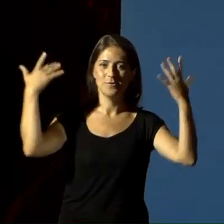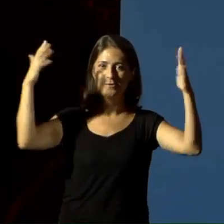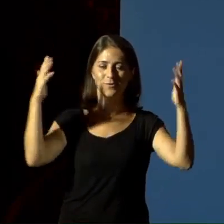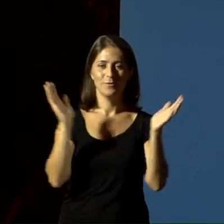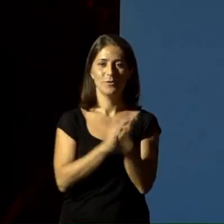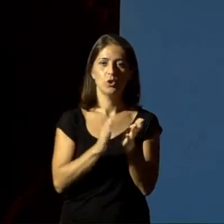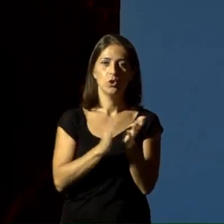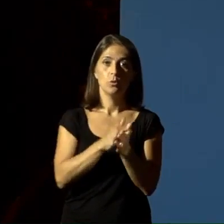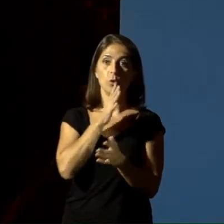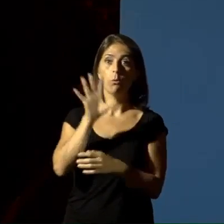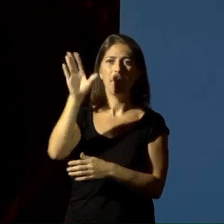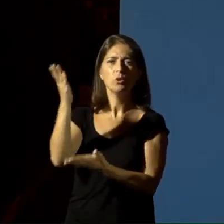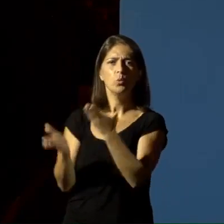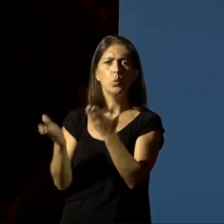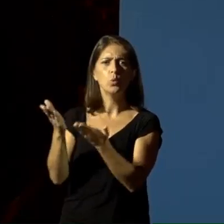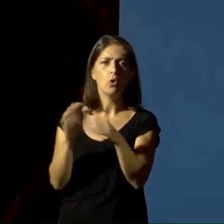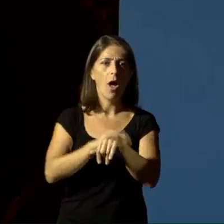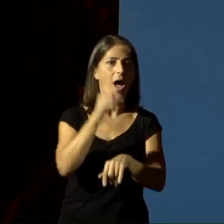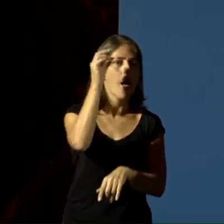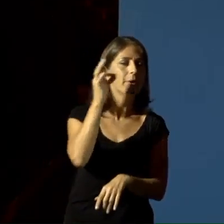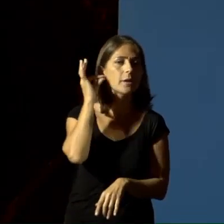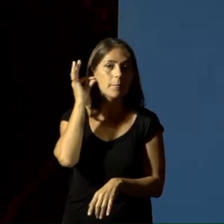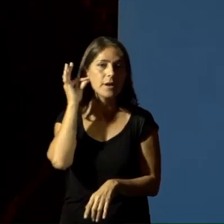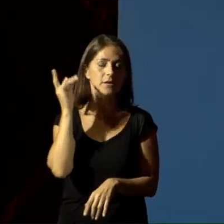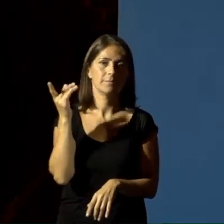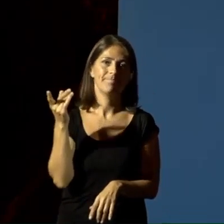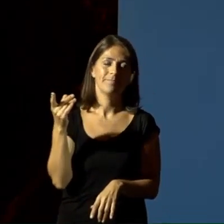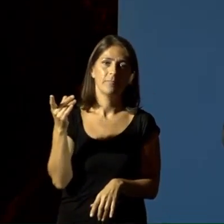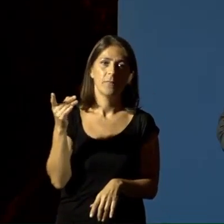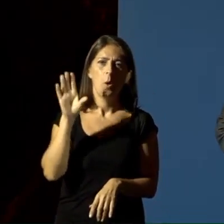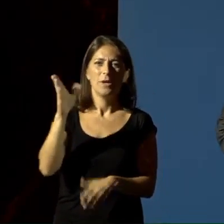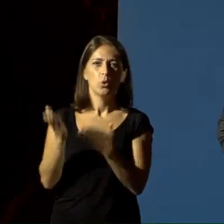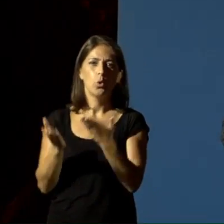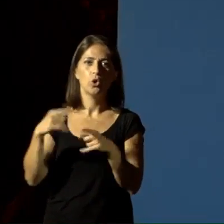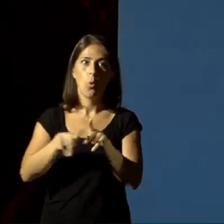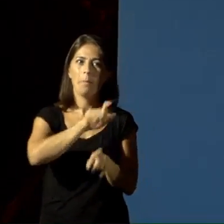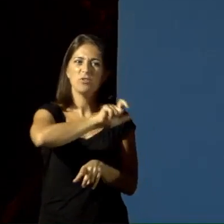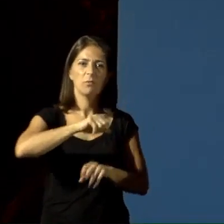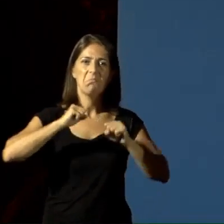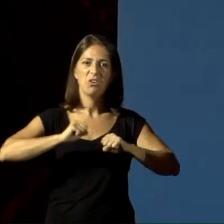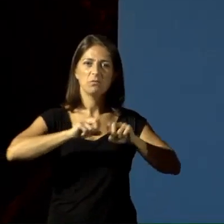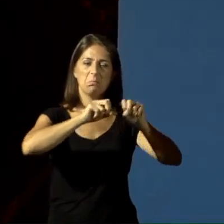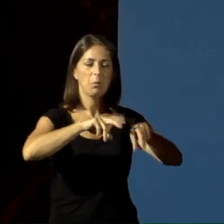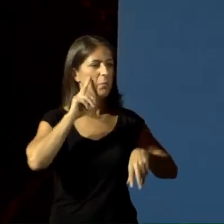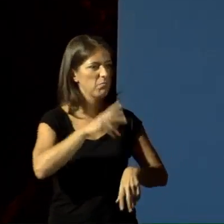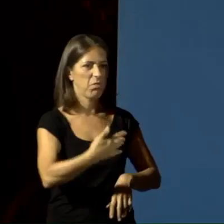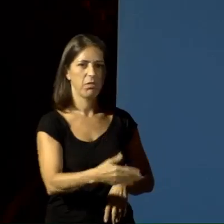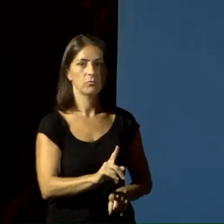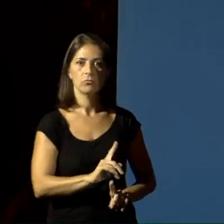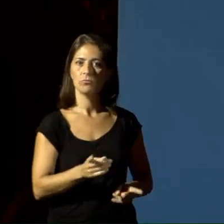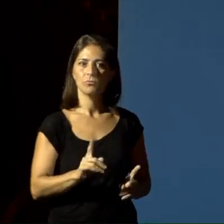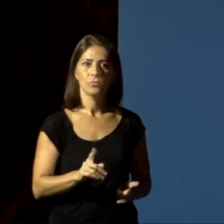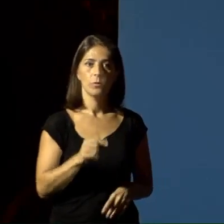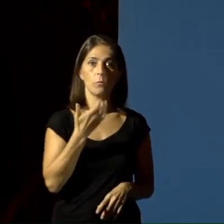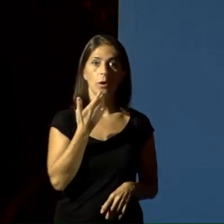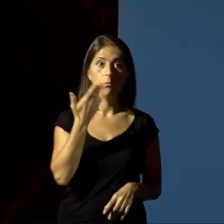Porque un país xusto, amigas, amigos, un país xusto non denigra os seus maiores. E en Lugo